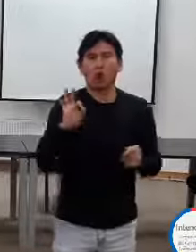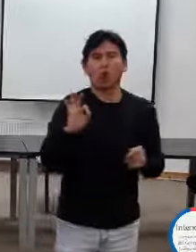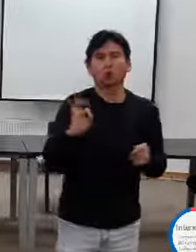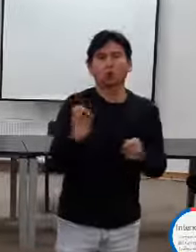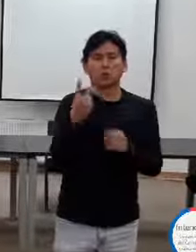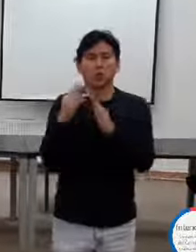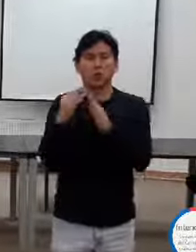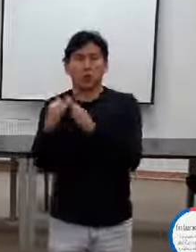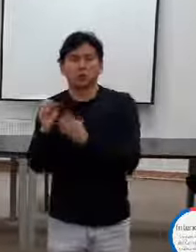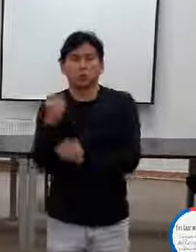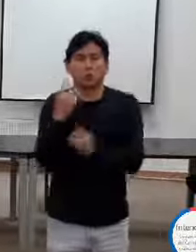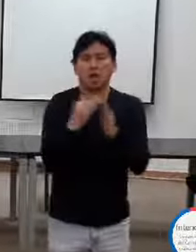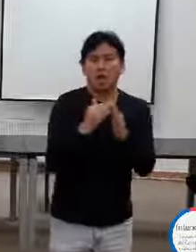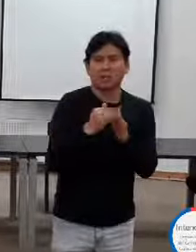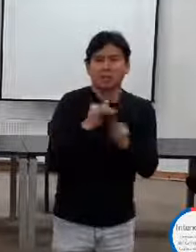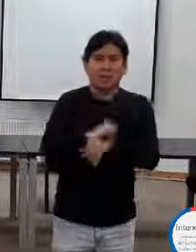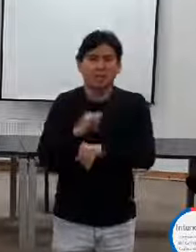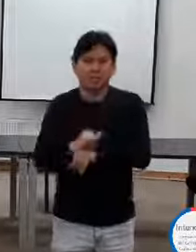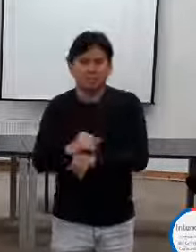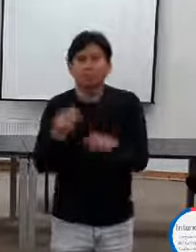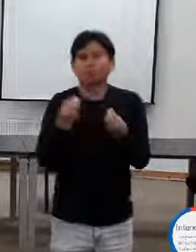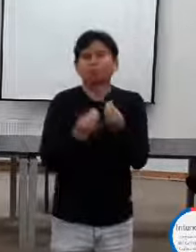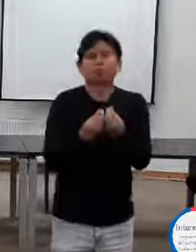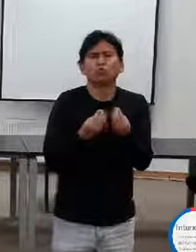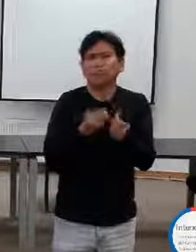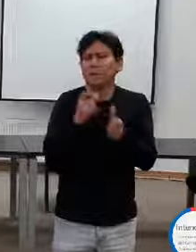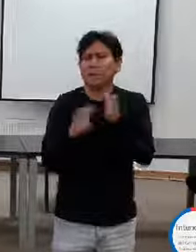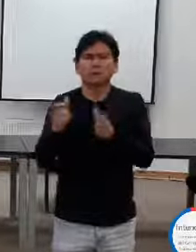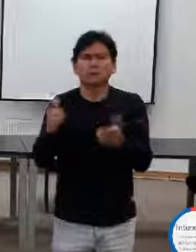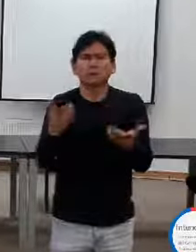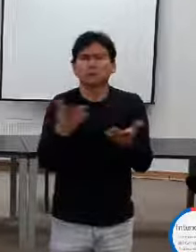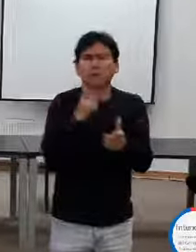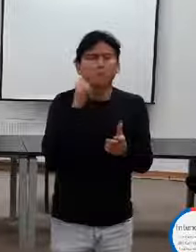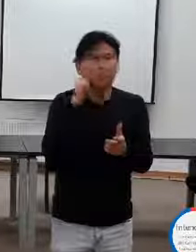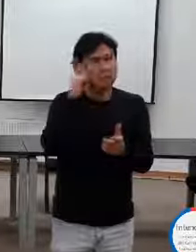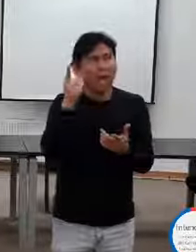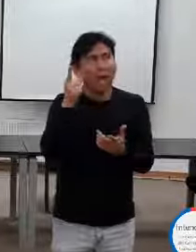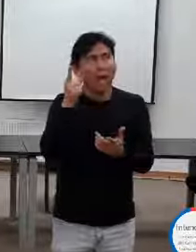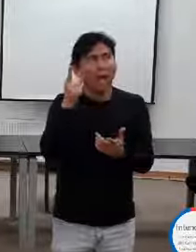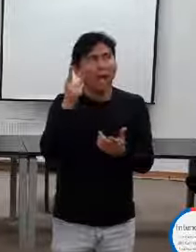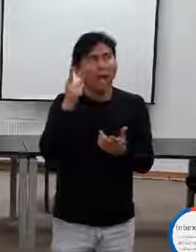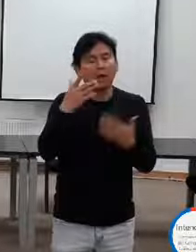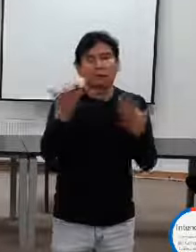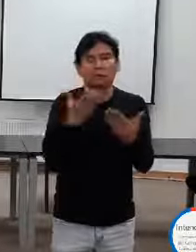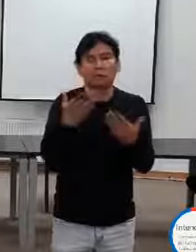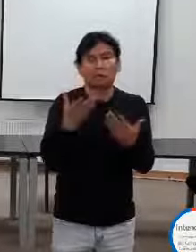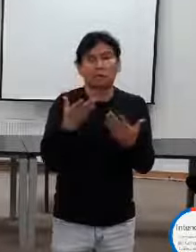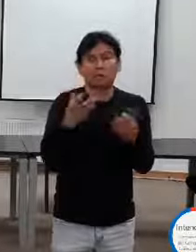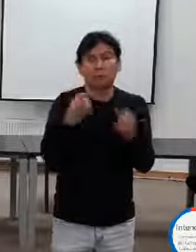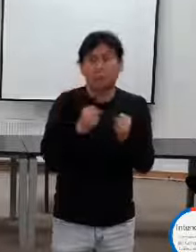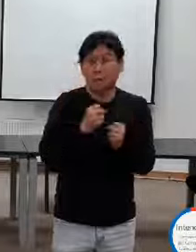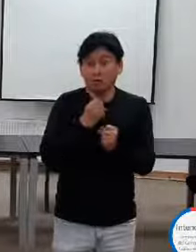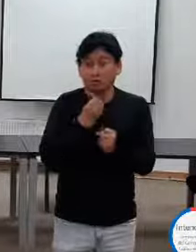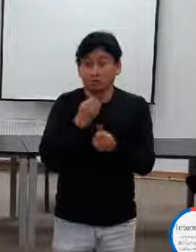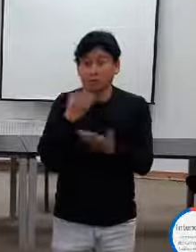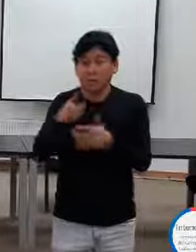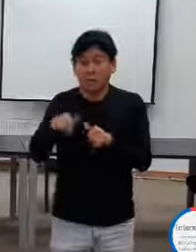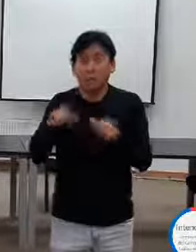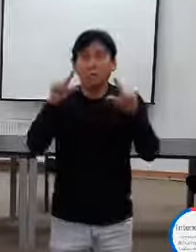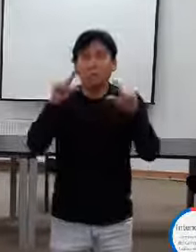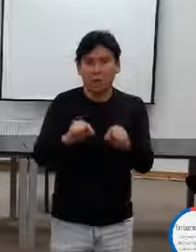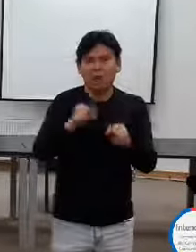residencia en la región de Aysén, muchas veces pensando en que las probabilidades de contagio